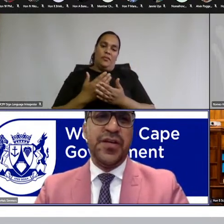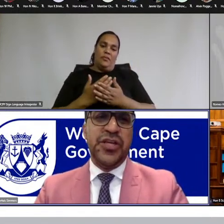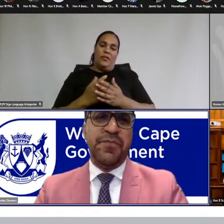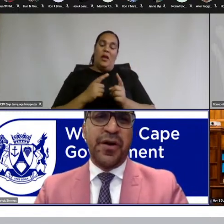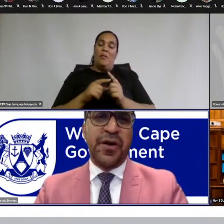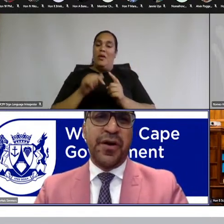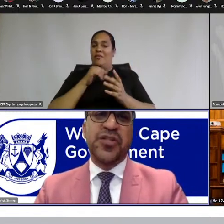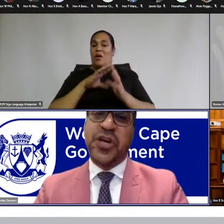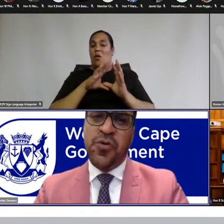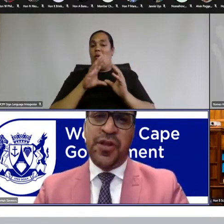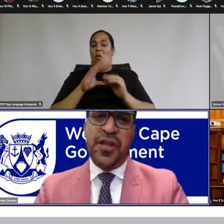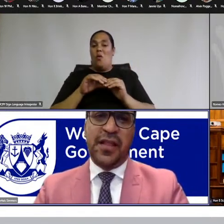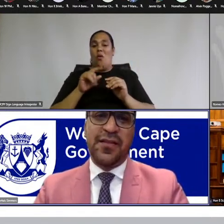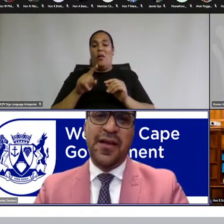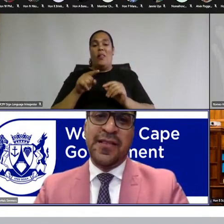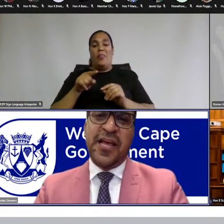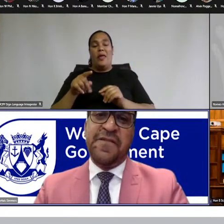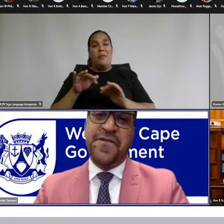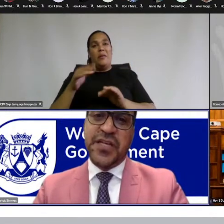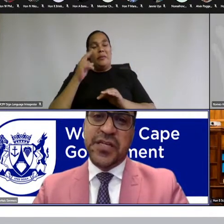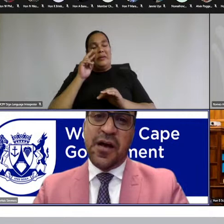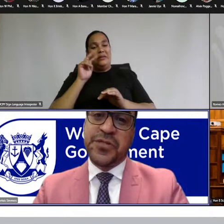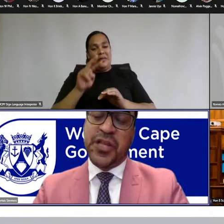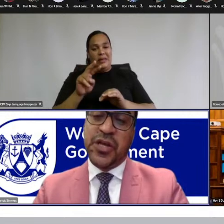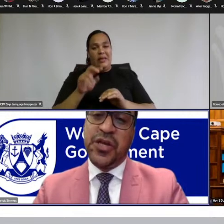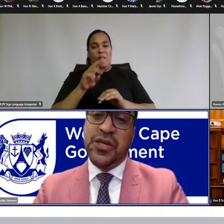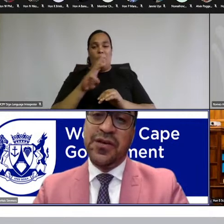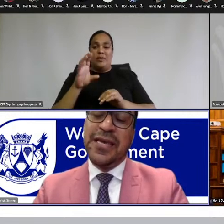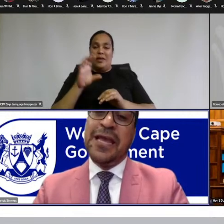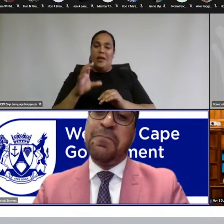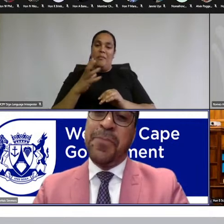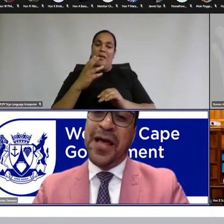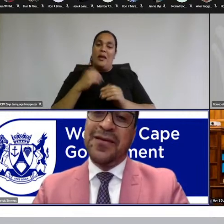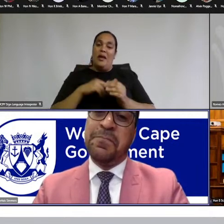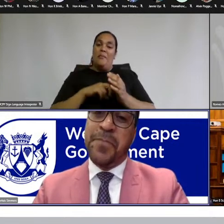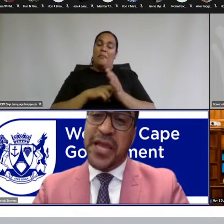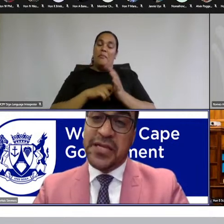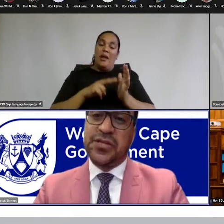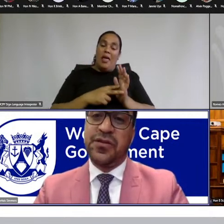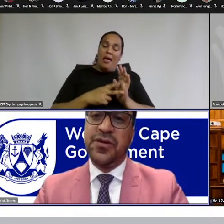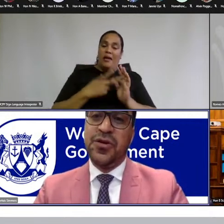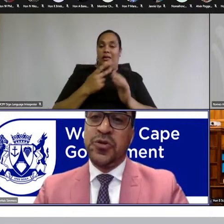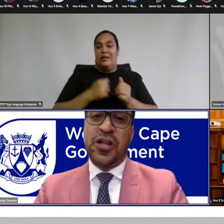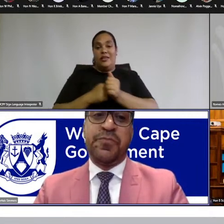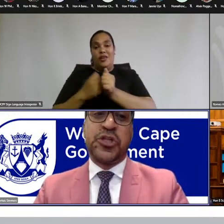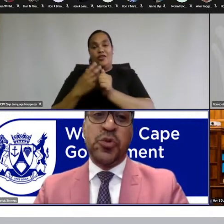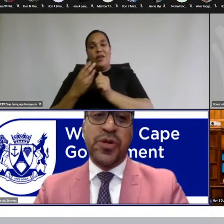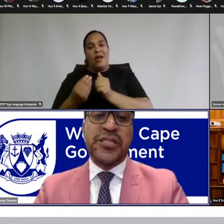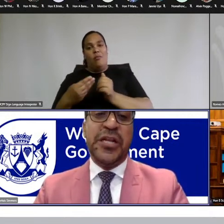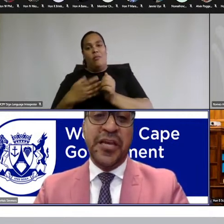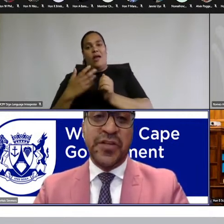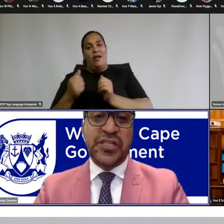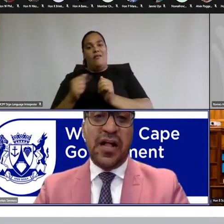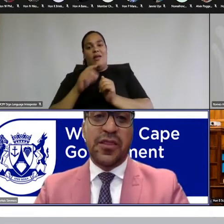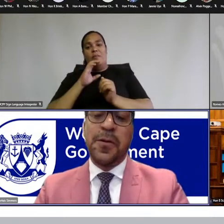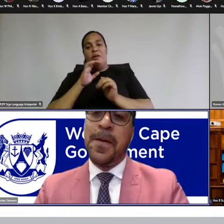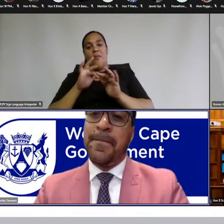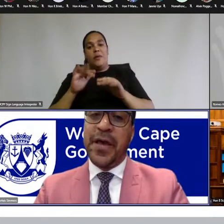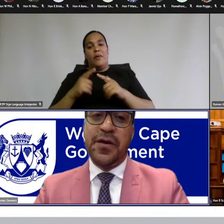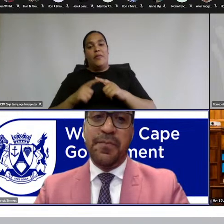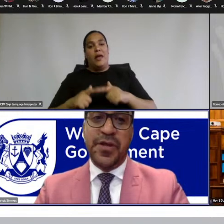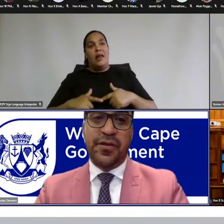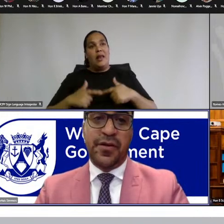alle weë sien burgers reg oor hierdie land dat die Weskaap strategieë en planne in plek sit, sodat persone se